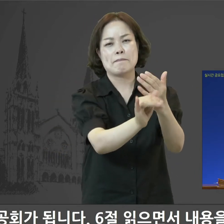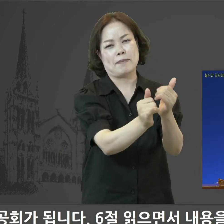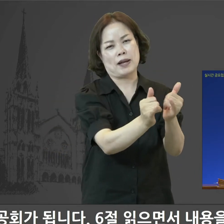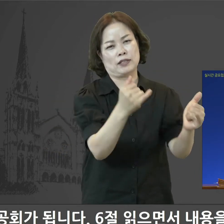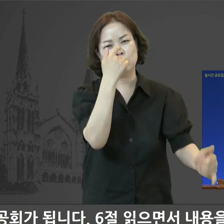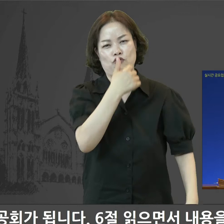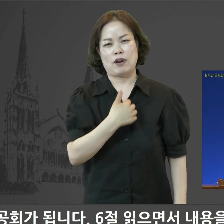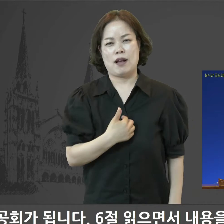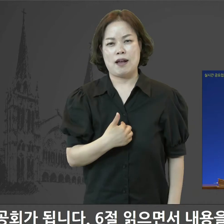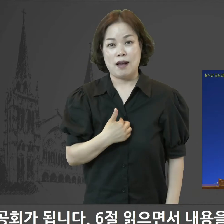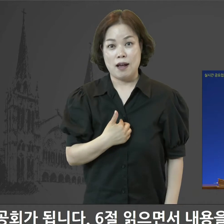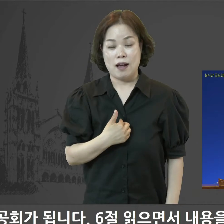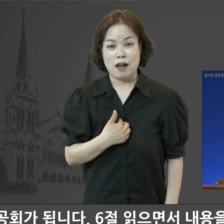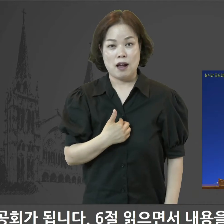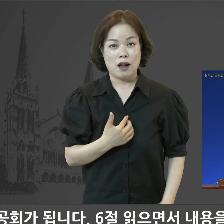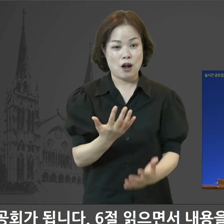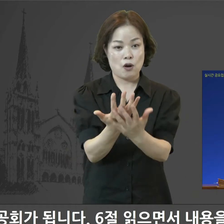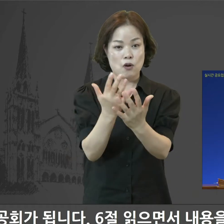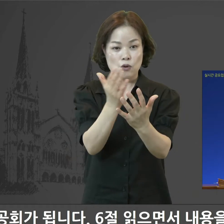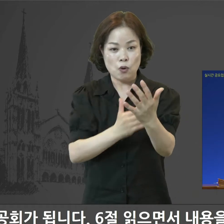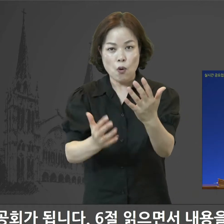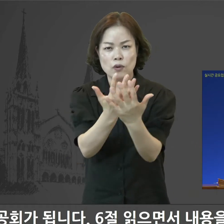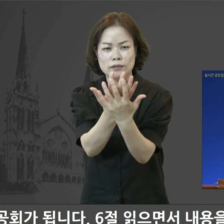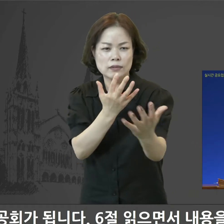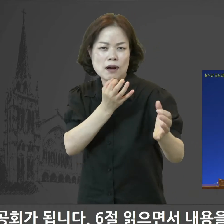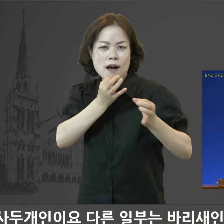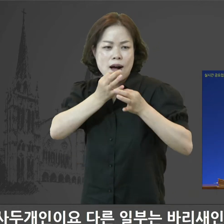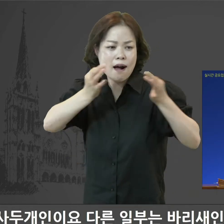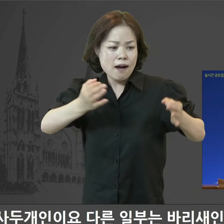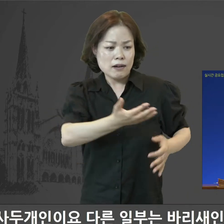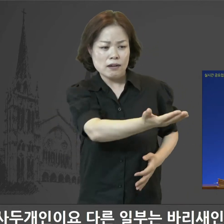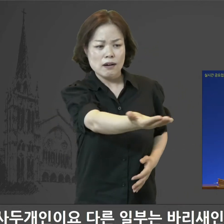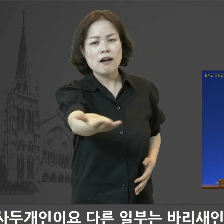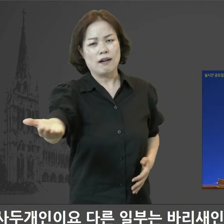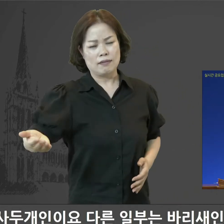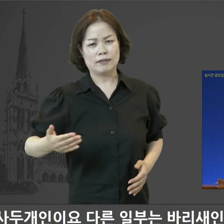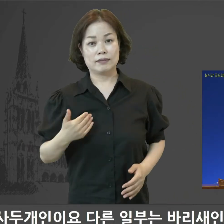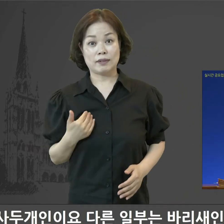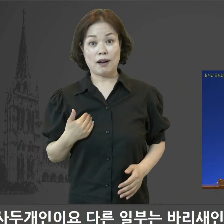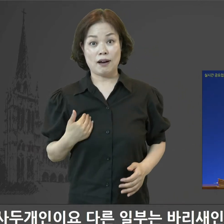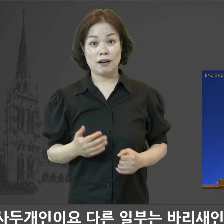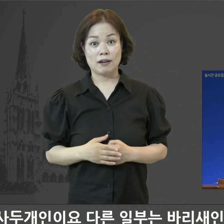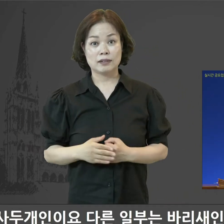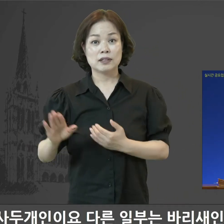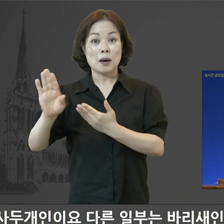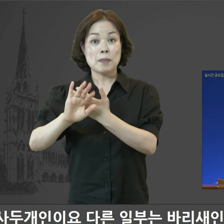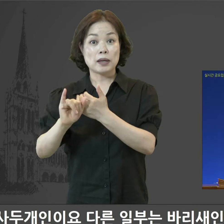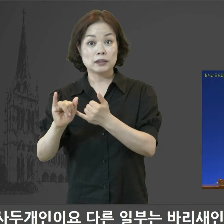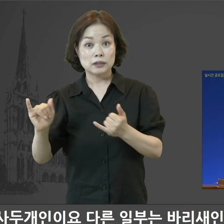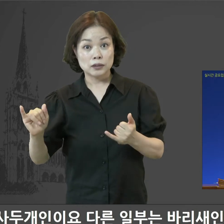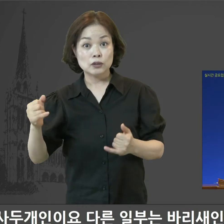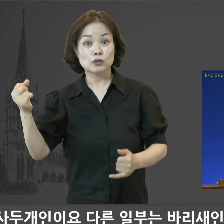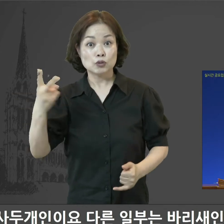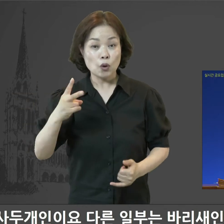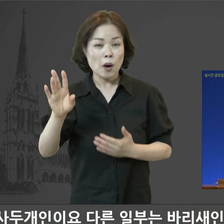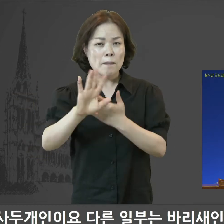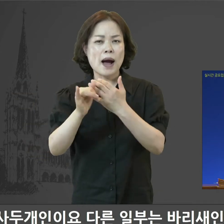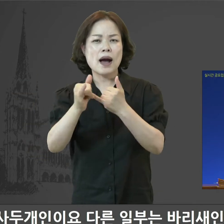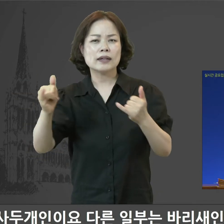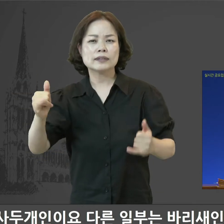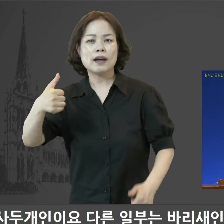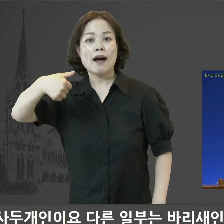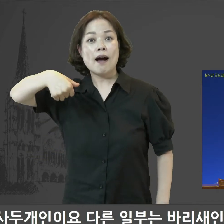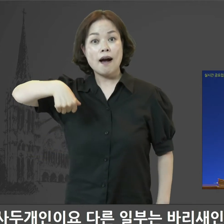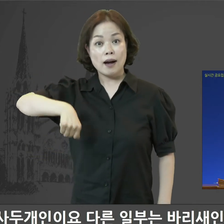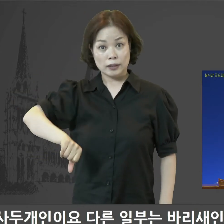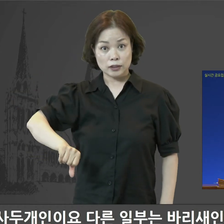줄 알고 공회에서 외쳐 이르되, 여러분 형제들아, 나는 바리새인이요 또 바리새인의